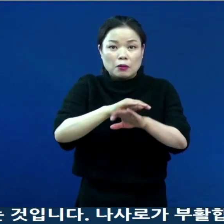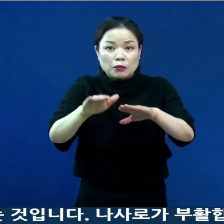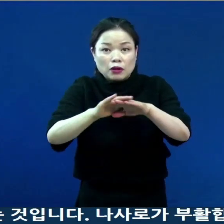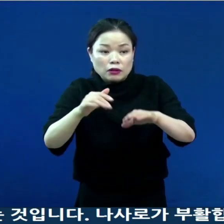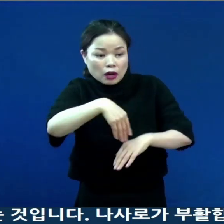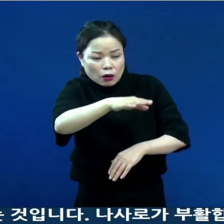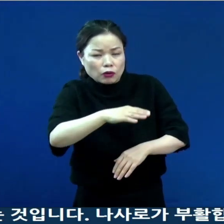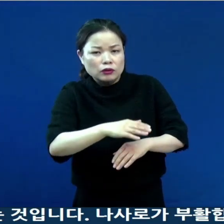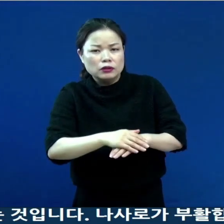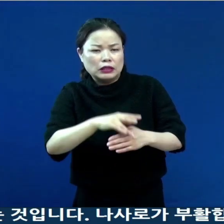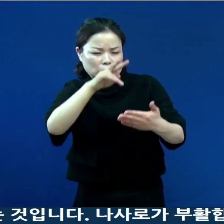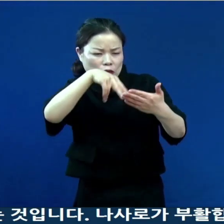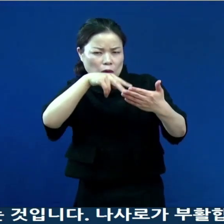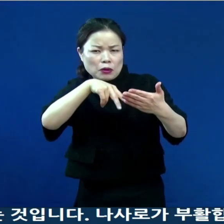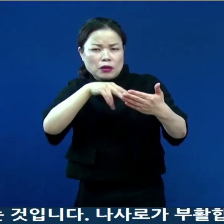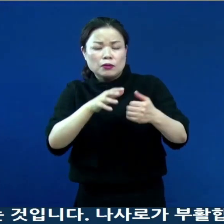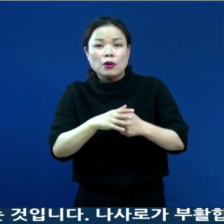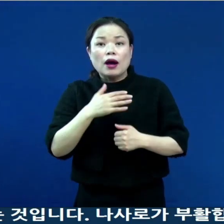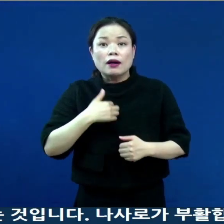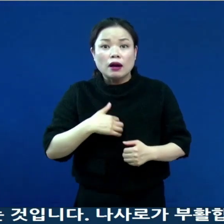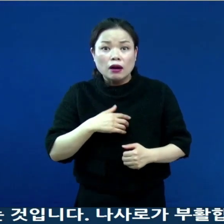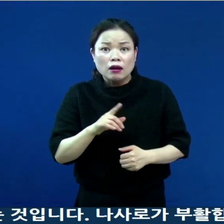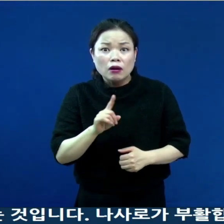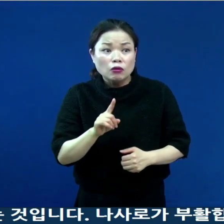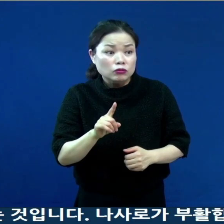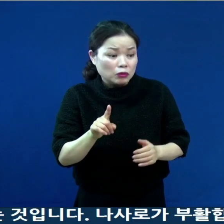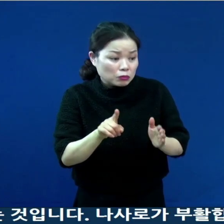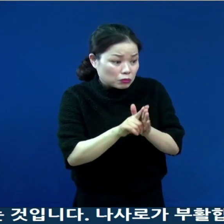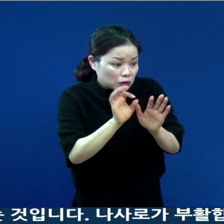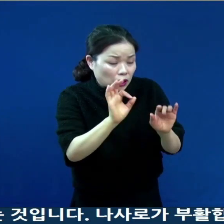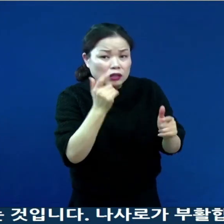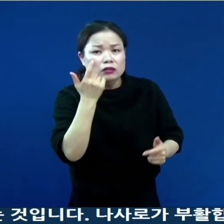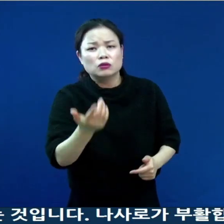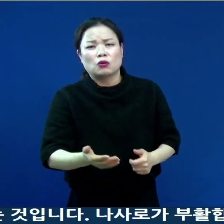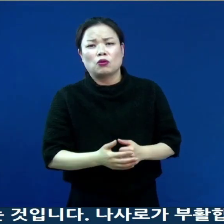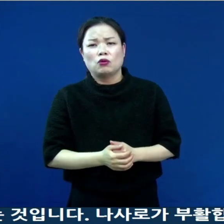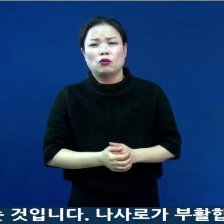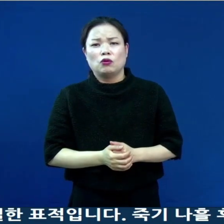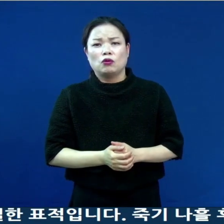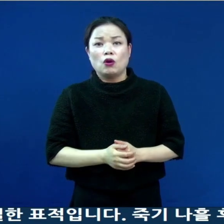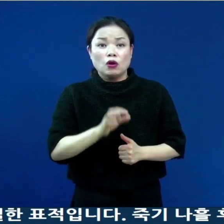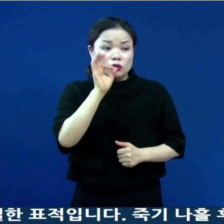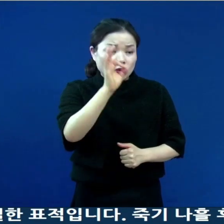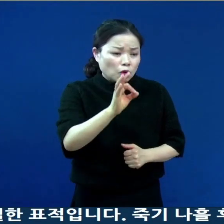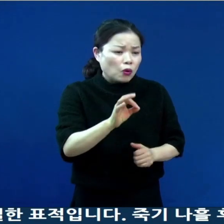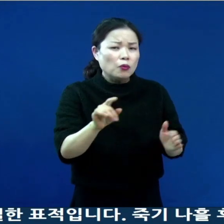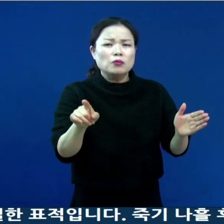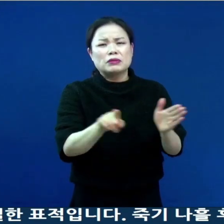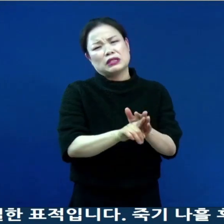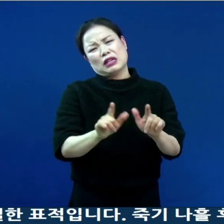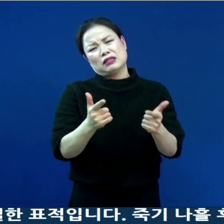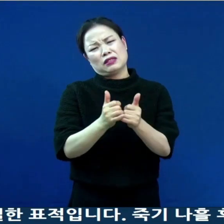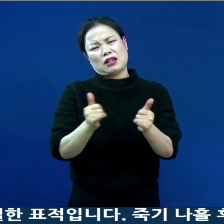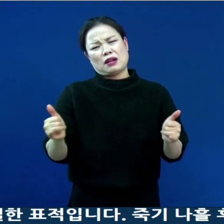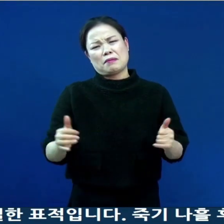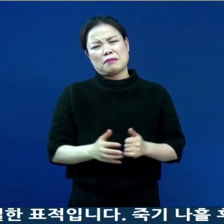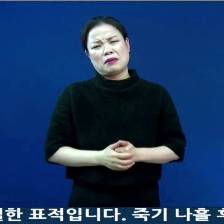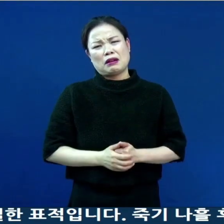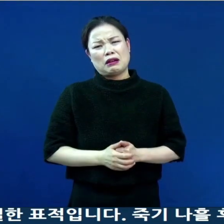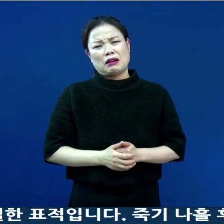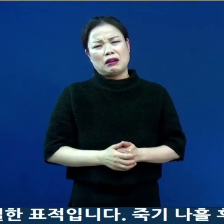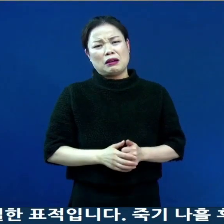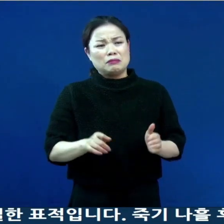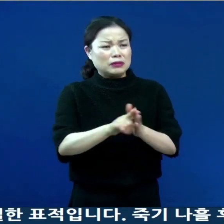분들은 다 기억하고 있을 거예요. 그걸 보고 어떻게 안 믿습니까? 여러분, 그걸 보고 안 믿는 사람, 안 믿는